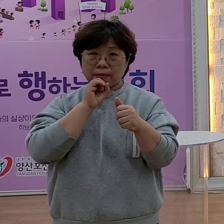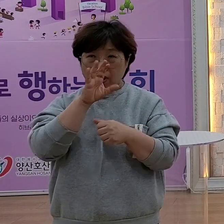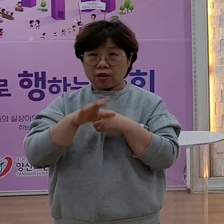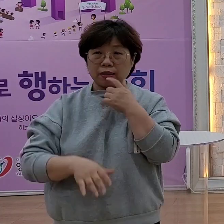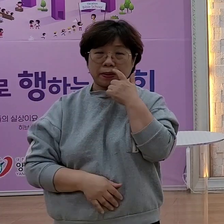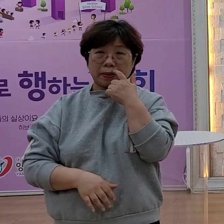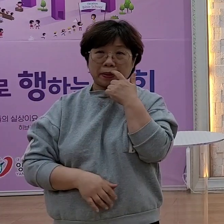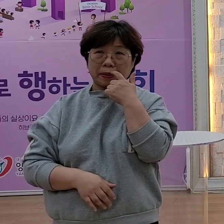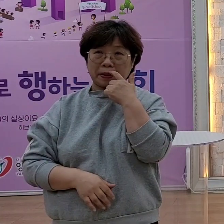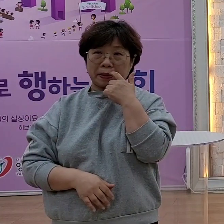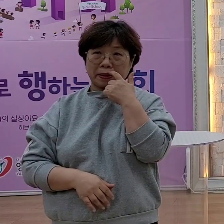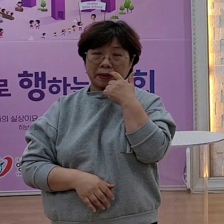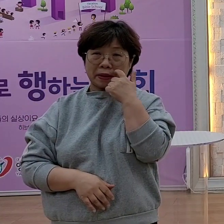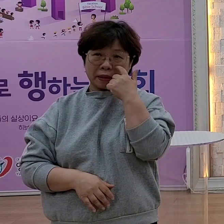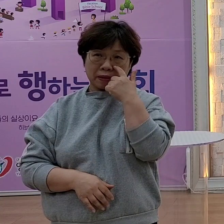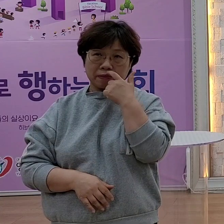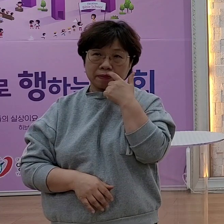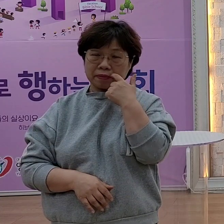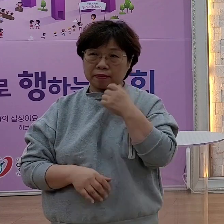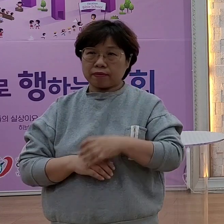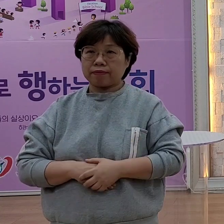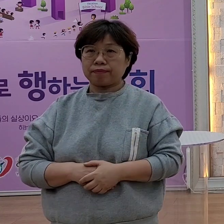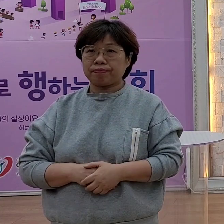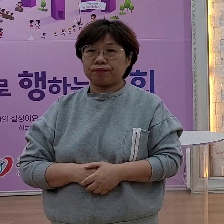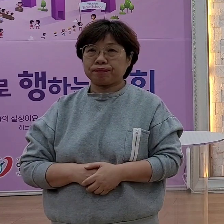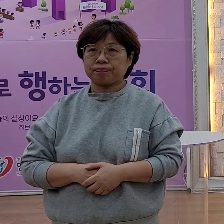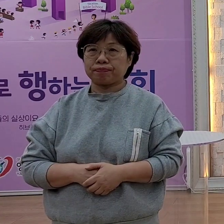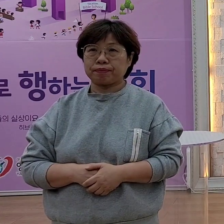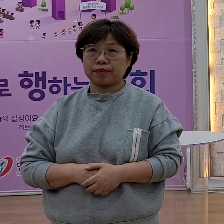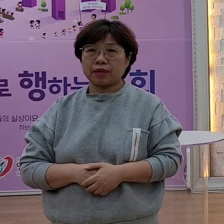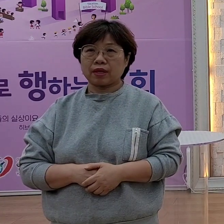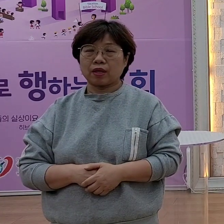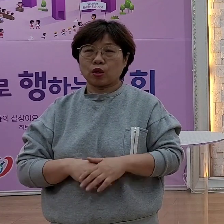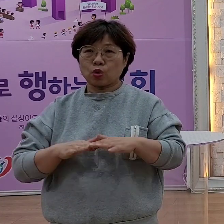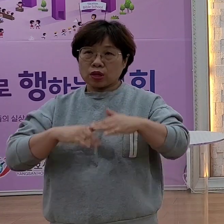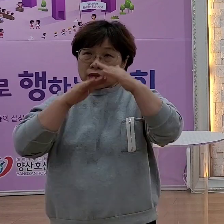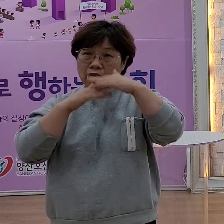메시지를 담고 있습니다. 자, 본문의 1절에 보면